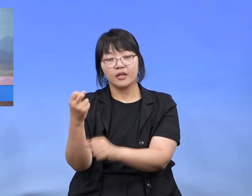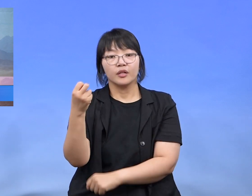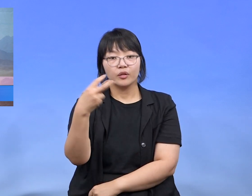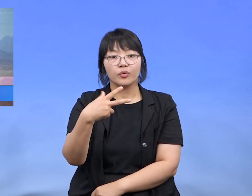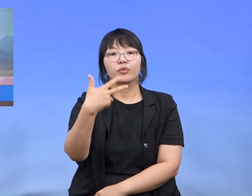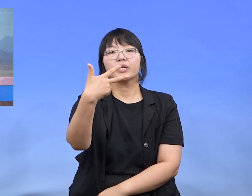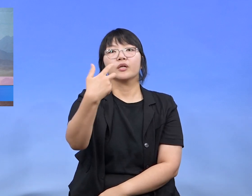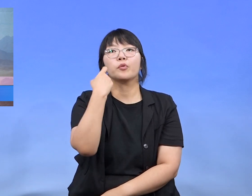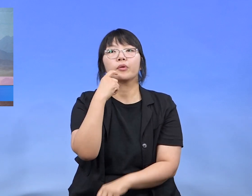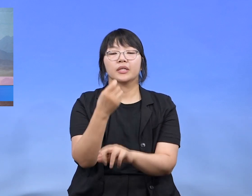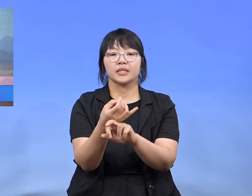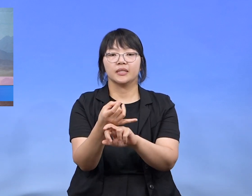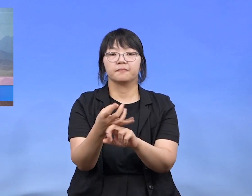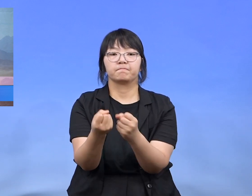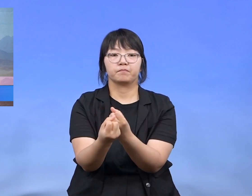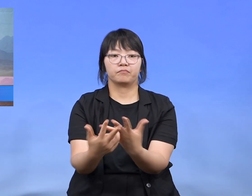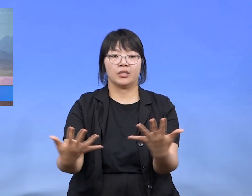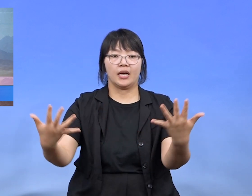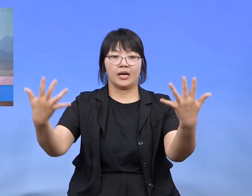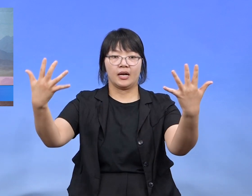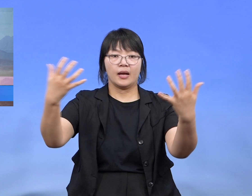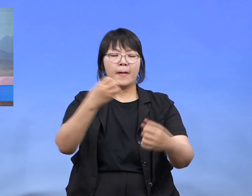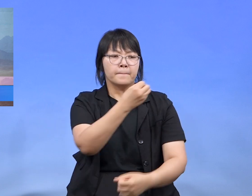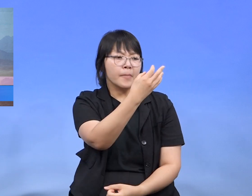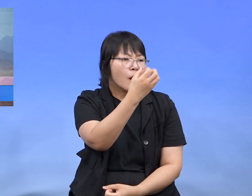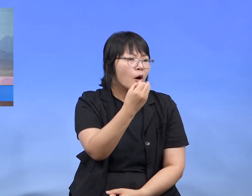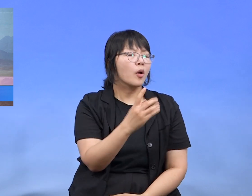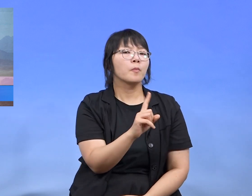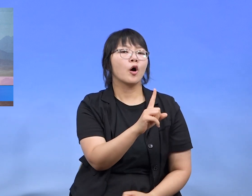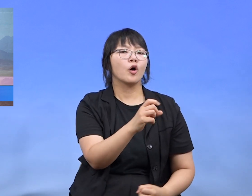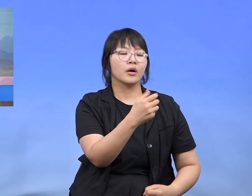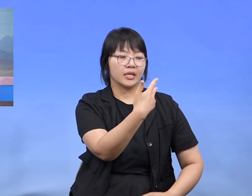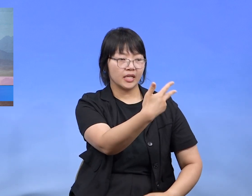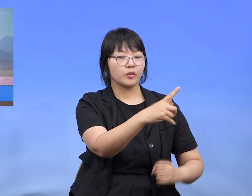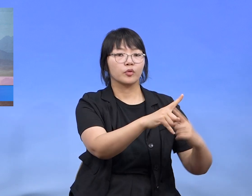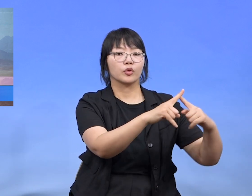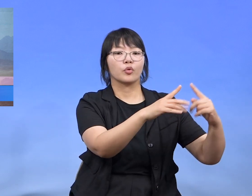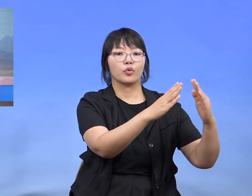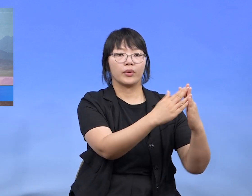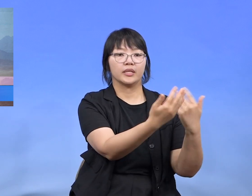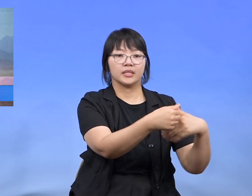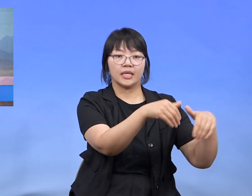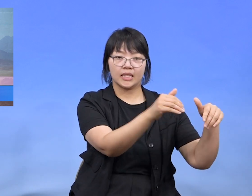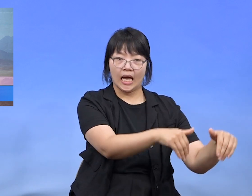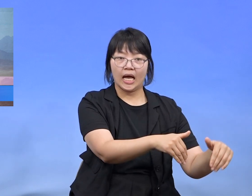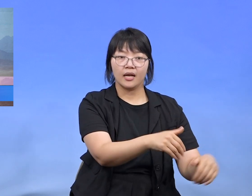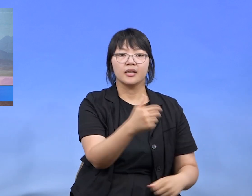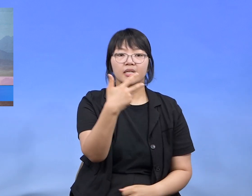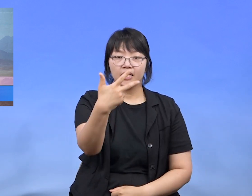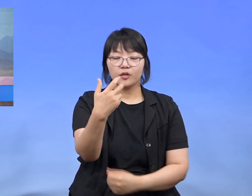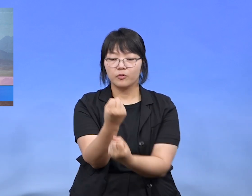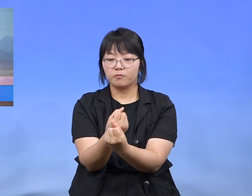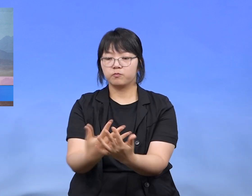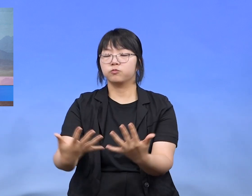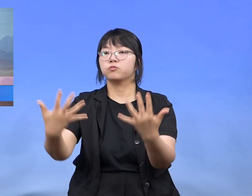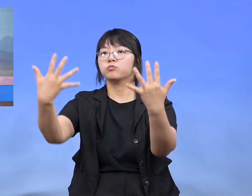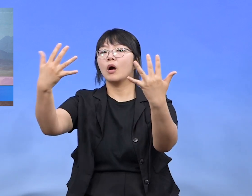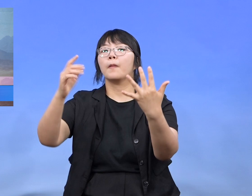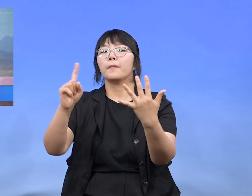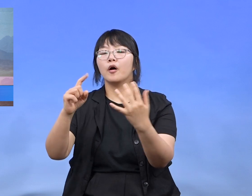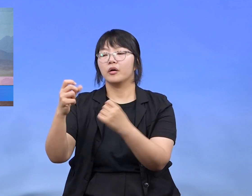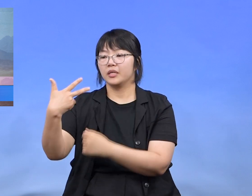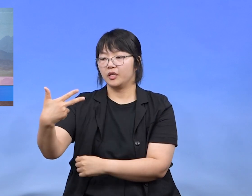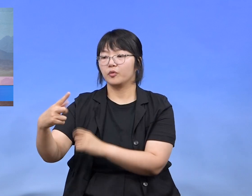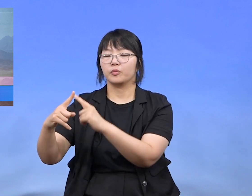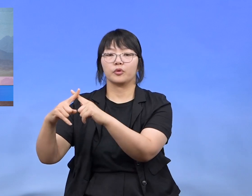7 금 촛대라. 7 별은 7 교회의 사자요, 7 촛대는